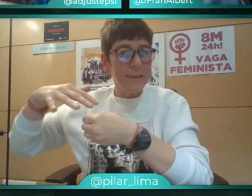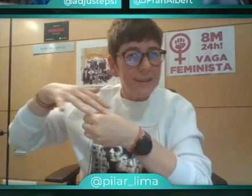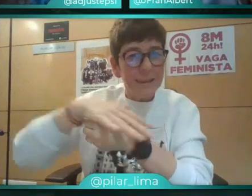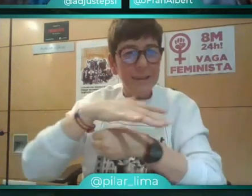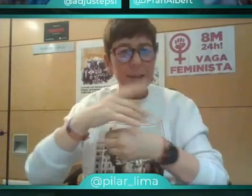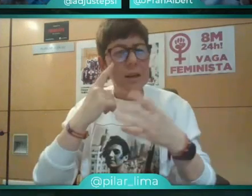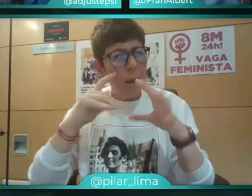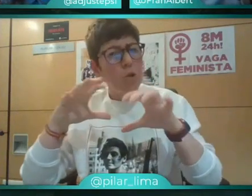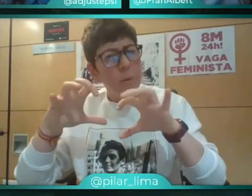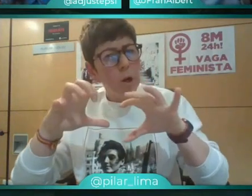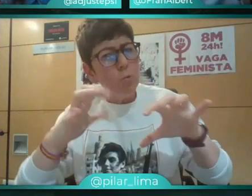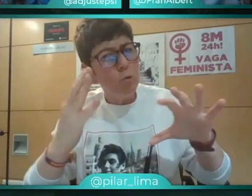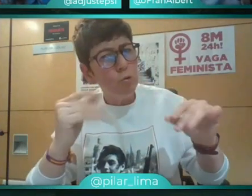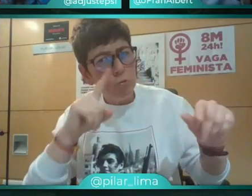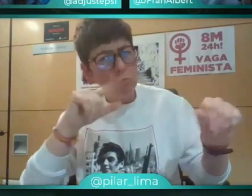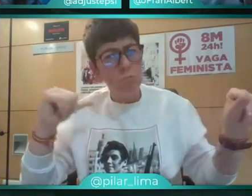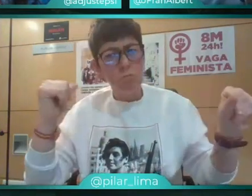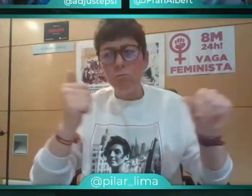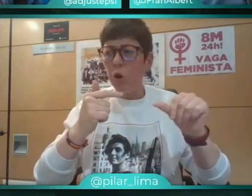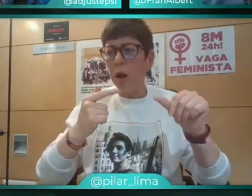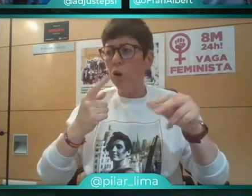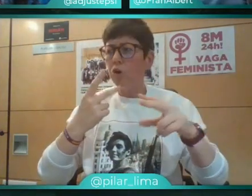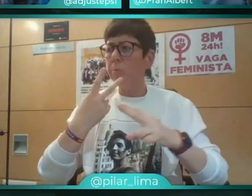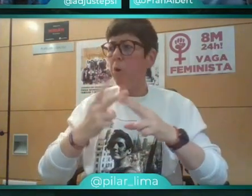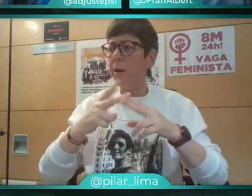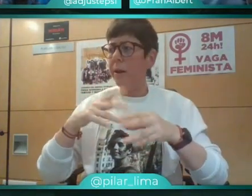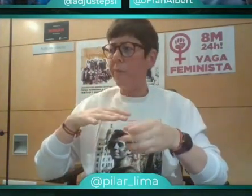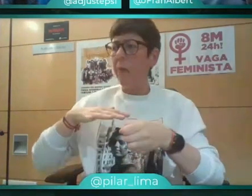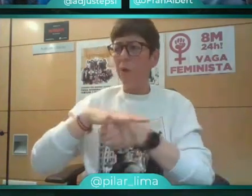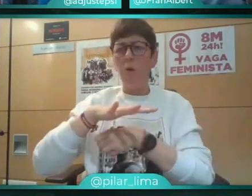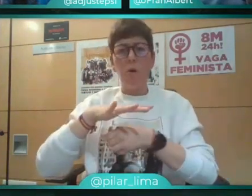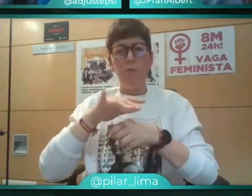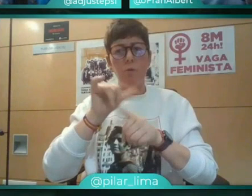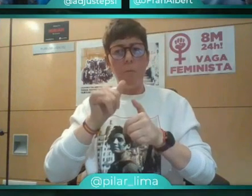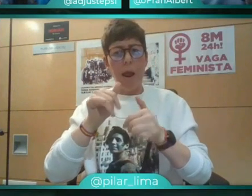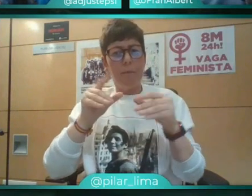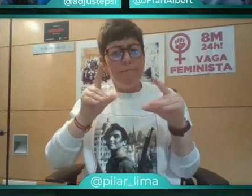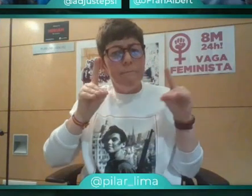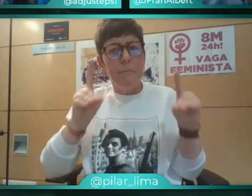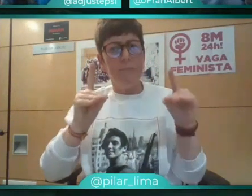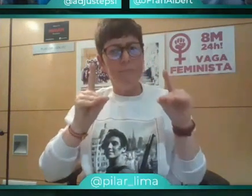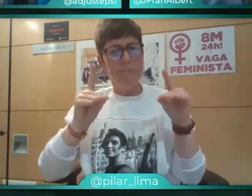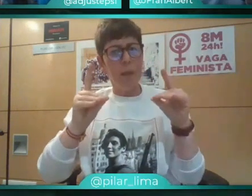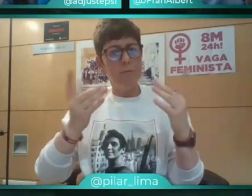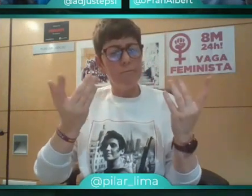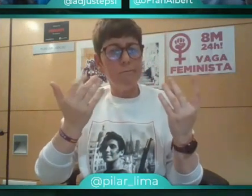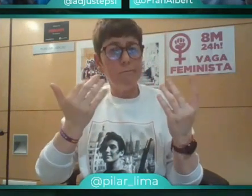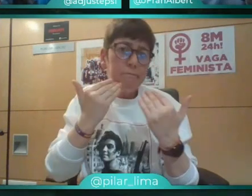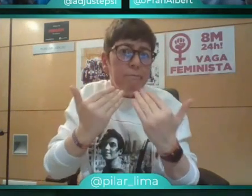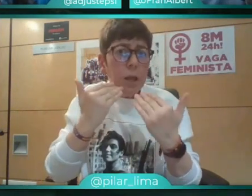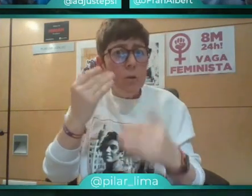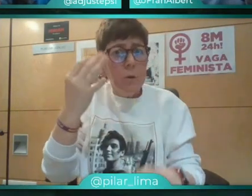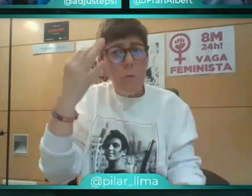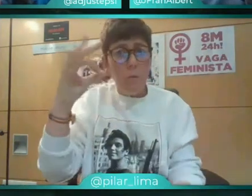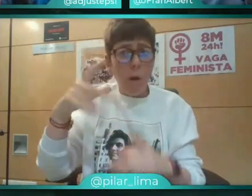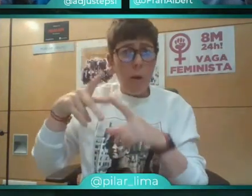o no ahora ya Claro sé que resistencias hay muchos poderosos aquí que ejercen mucha presión estamos aprendiendo mucho Y